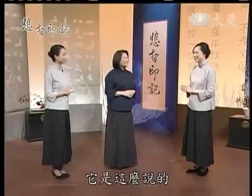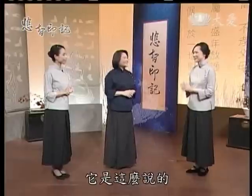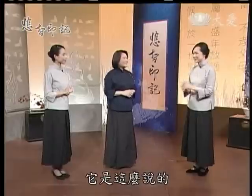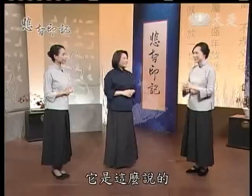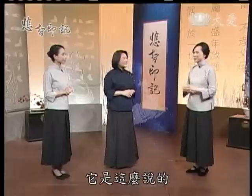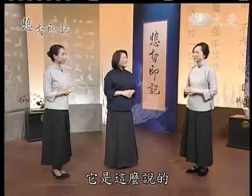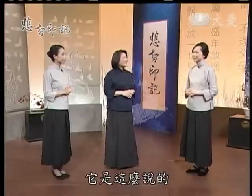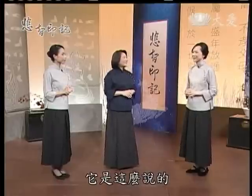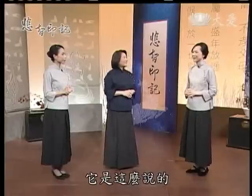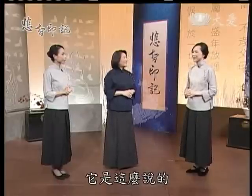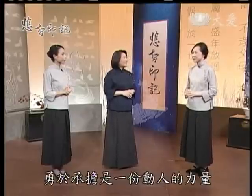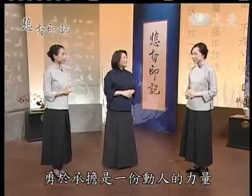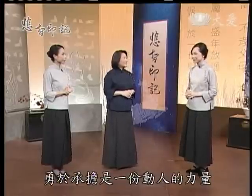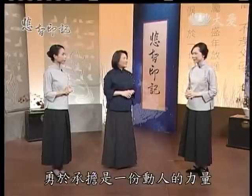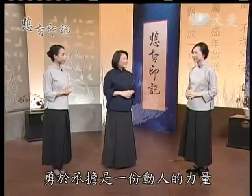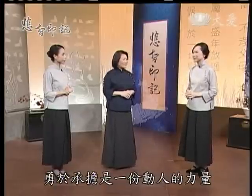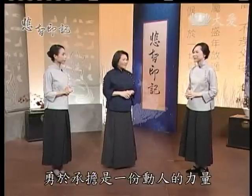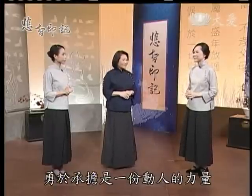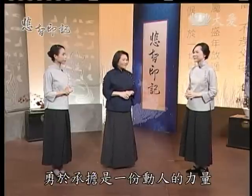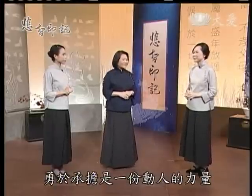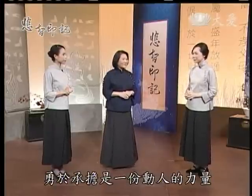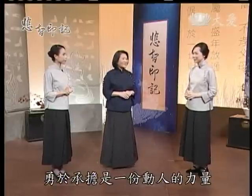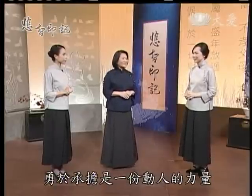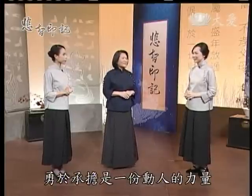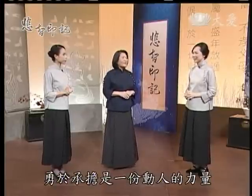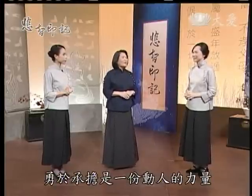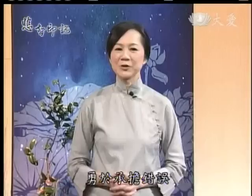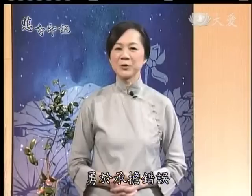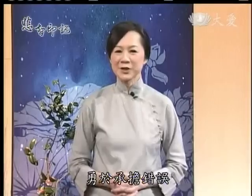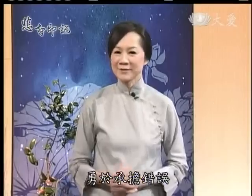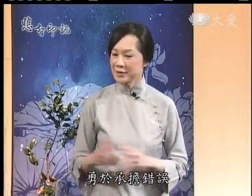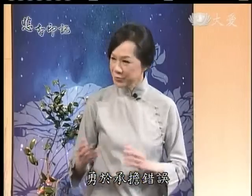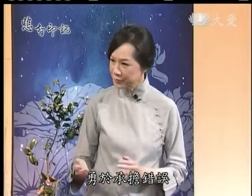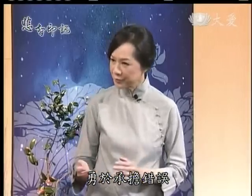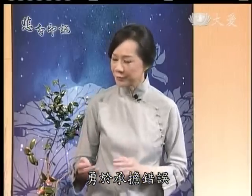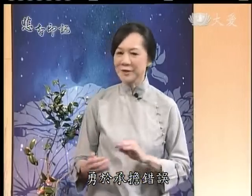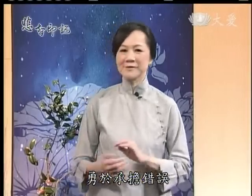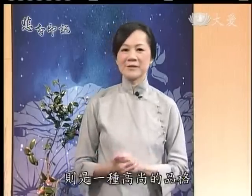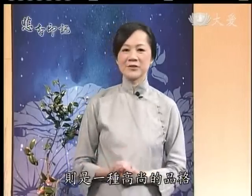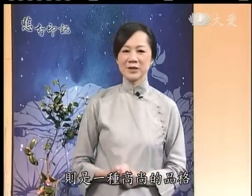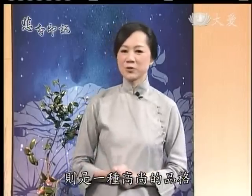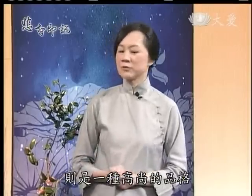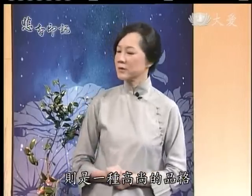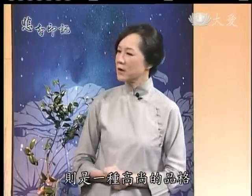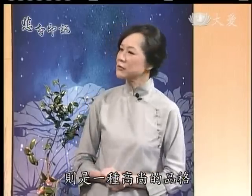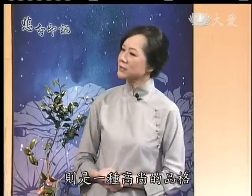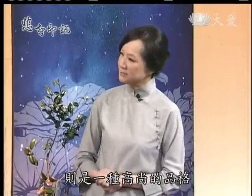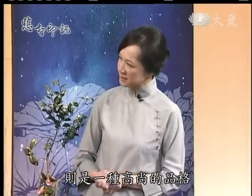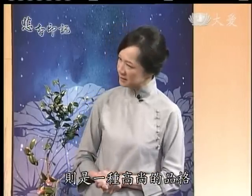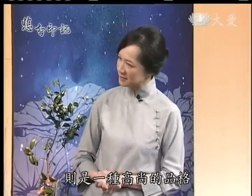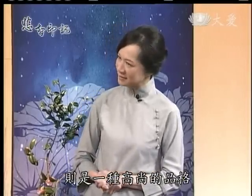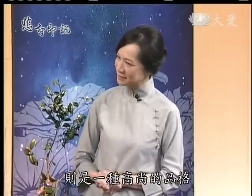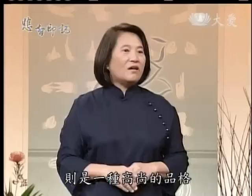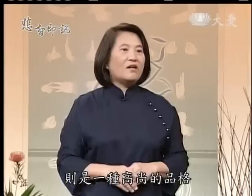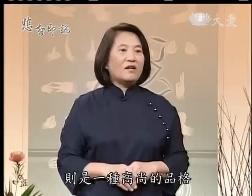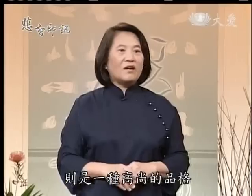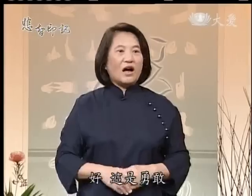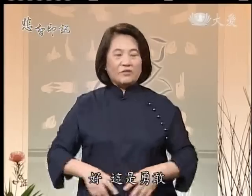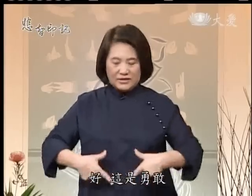他是这么说的：勇于承担是一份动人的力量，勇于承担错误则是一种高尚的品格。哦， 好，这